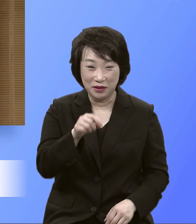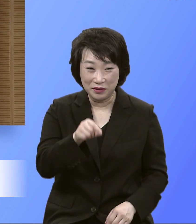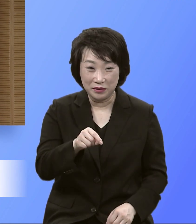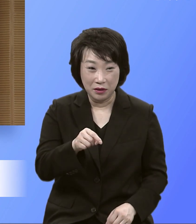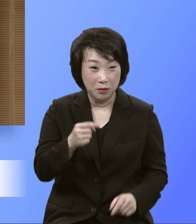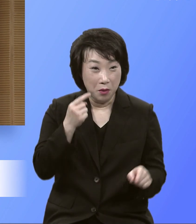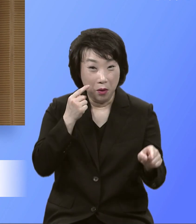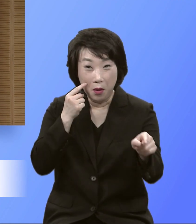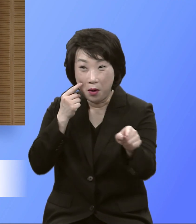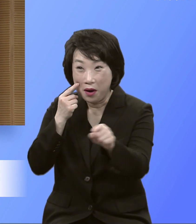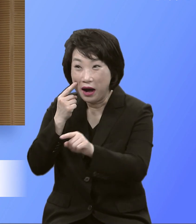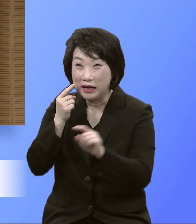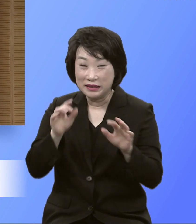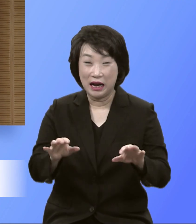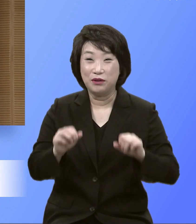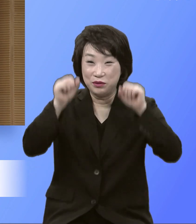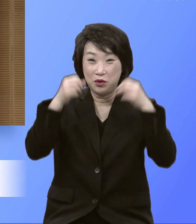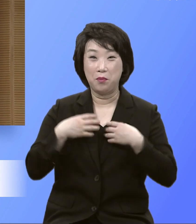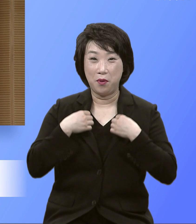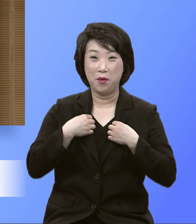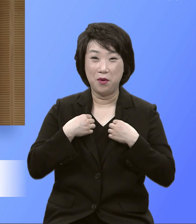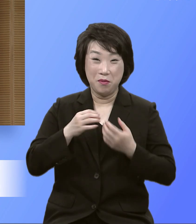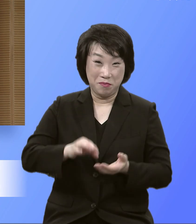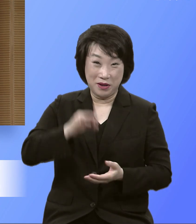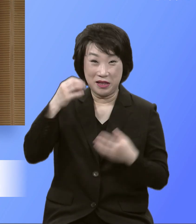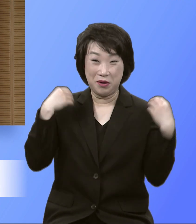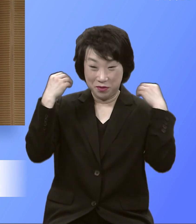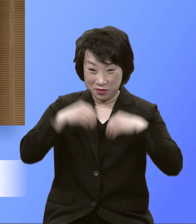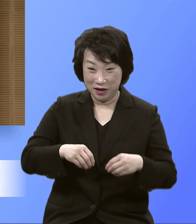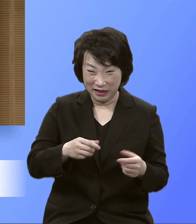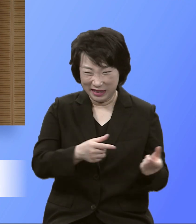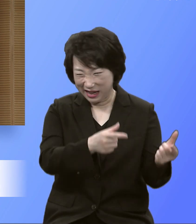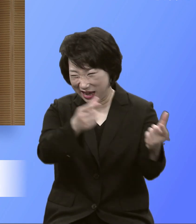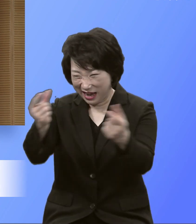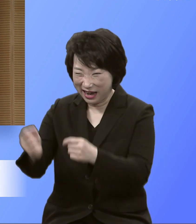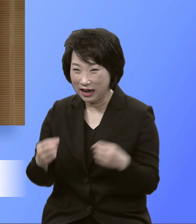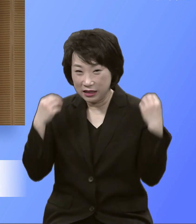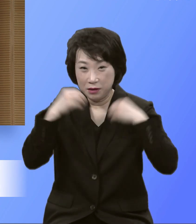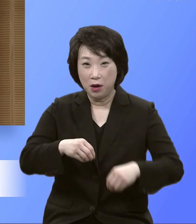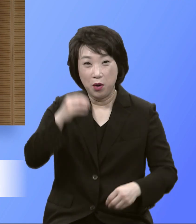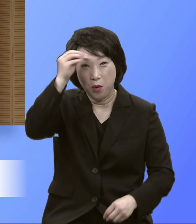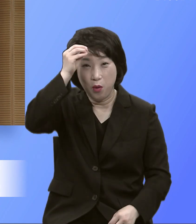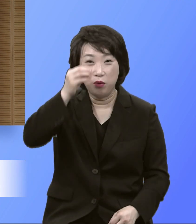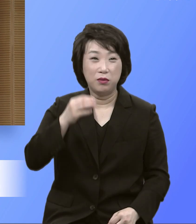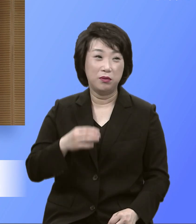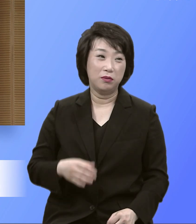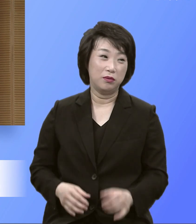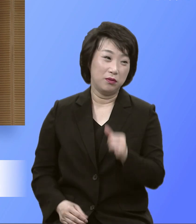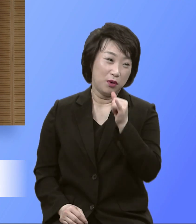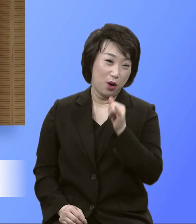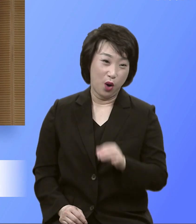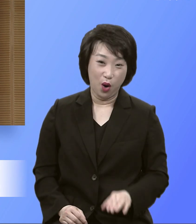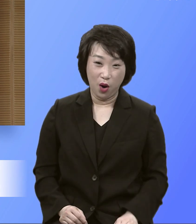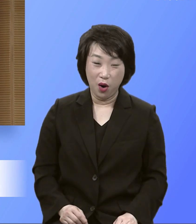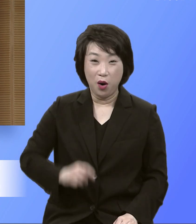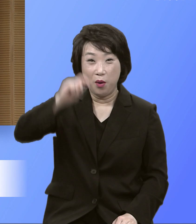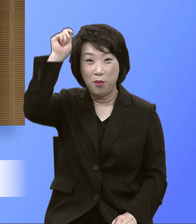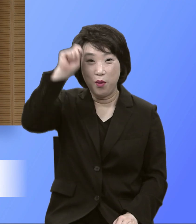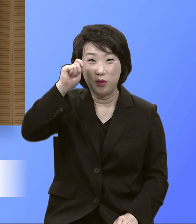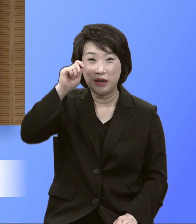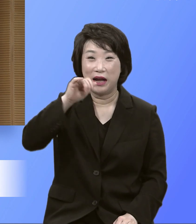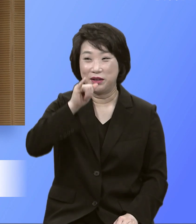보니까 그 운동복을 아주 비싼 것으로 다 고급스럽게 다 입고 모자